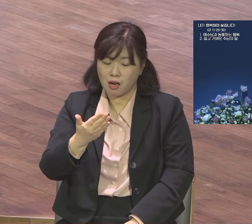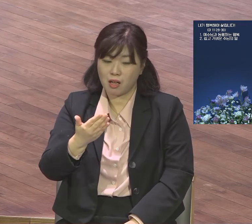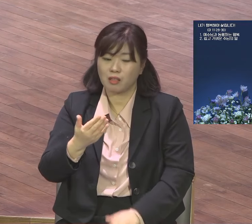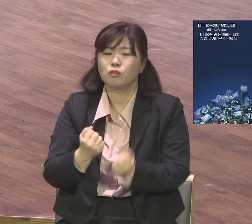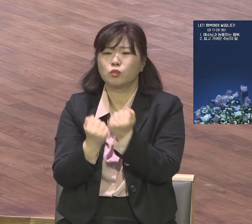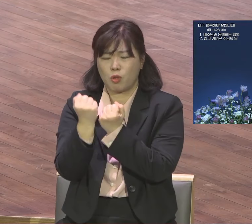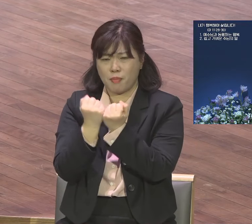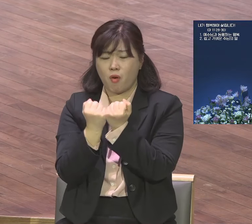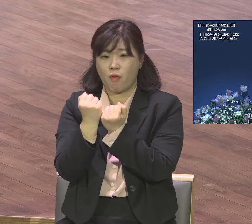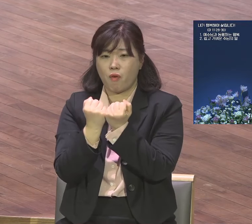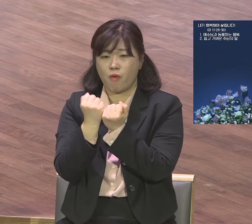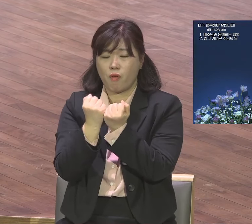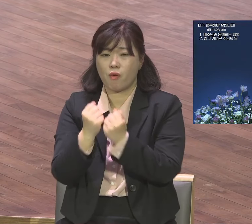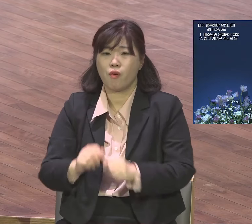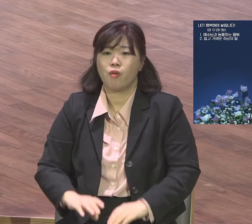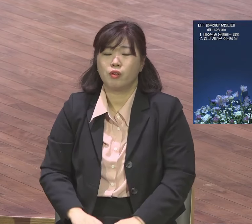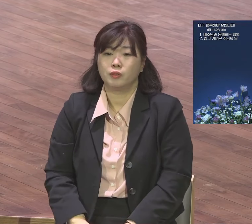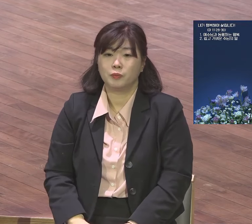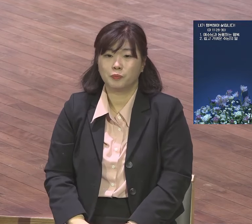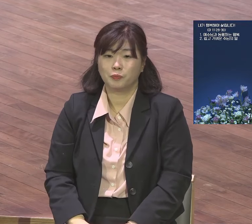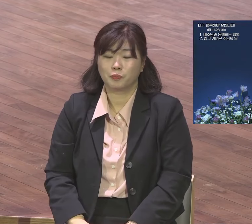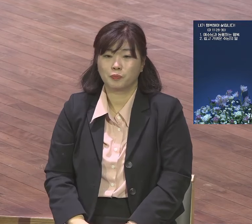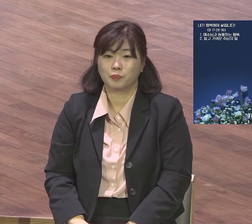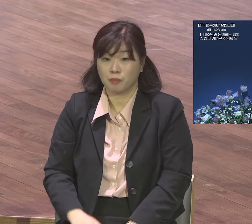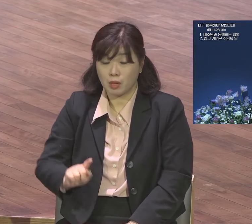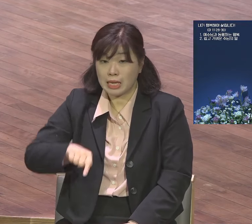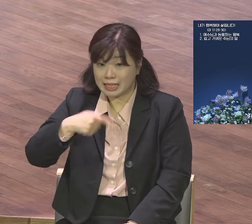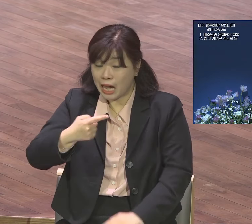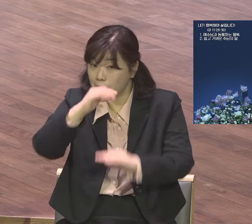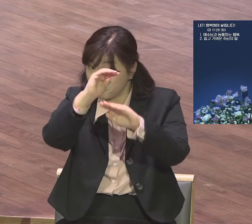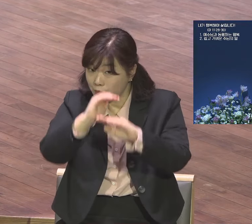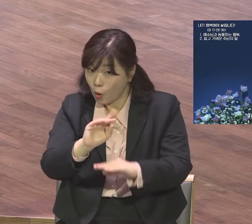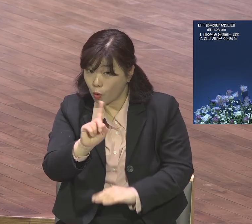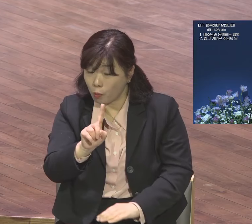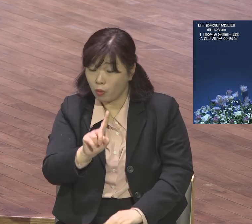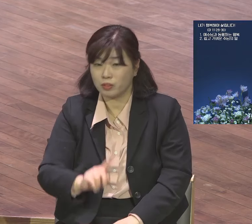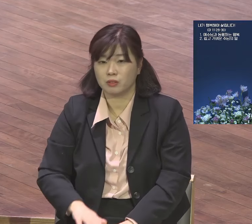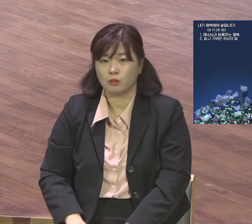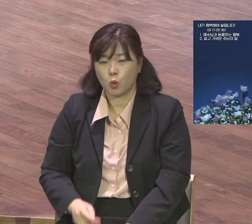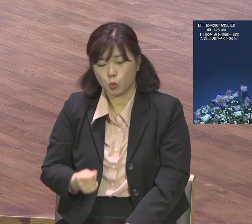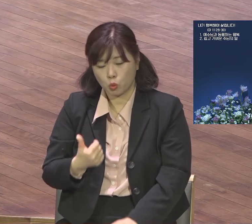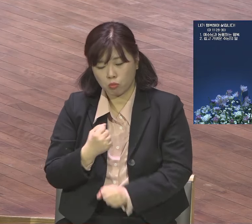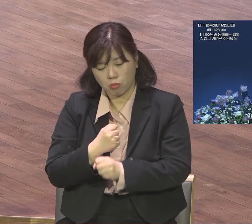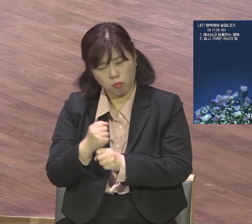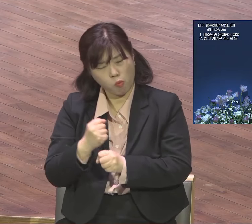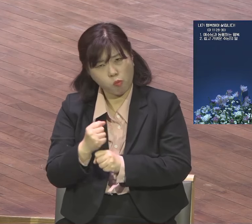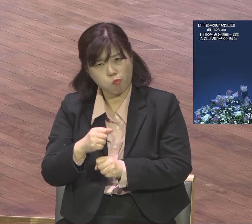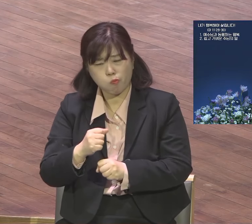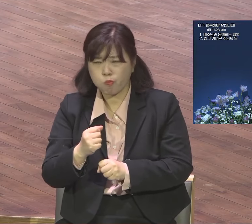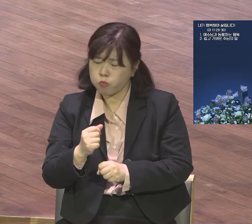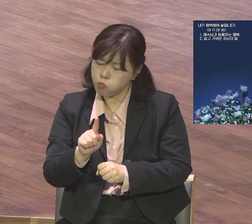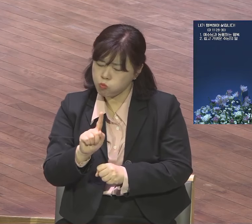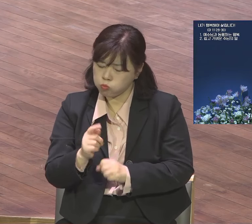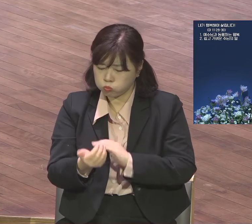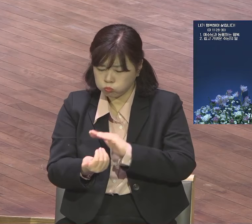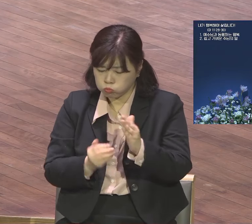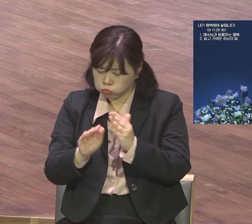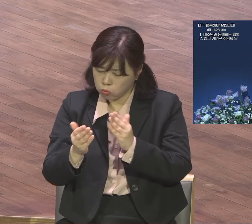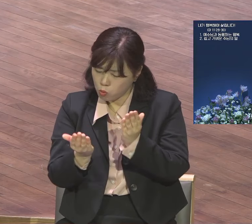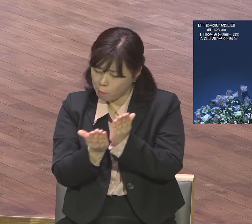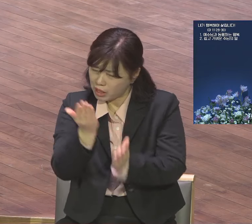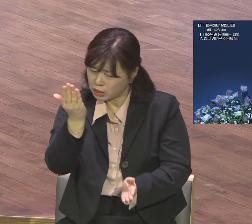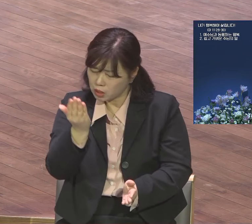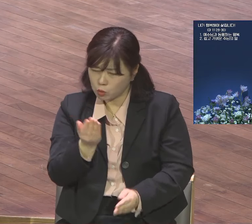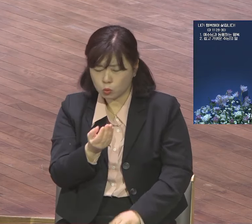것입니다. 그런데 이어지는 본문에 보면 좀 당혹스러운 표현이 나옵니다. 우리가 짊어져야 할